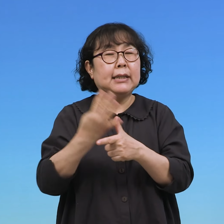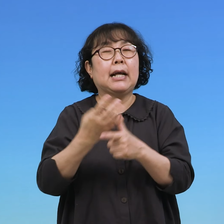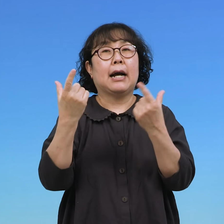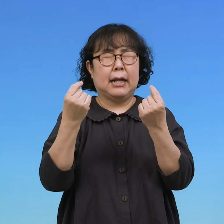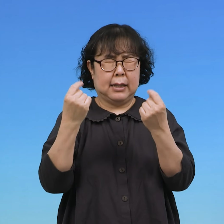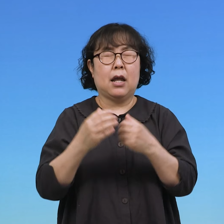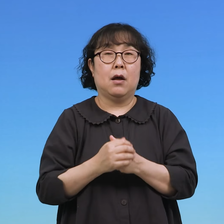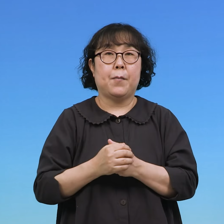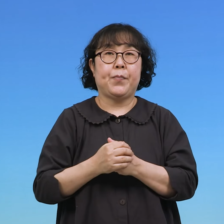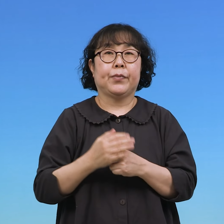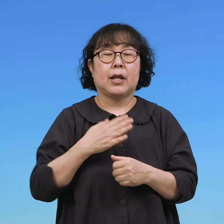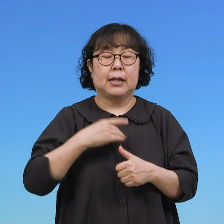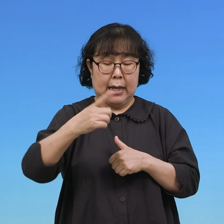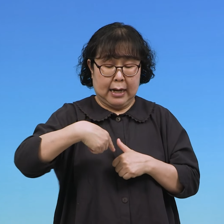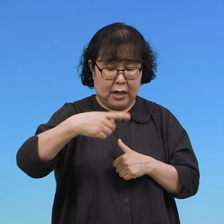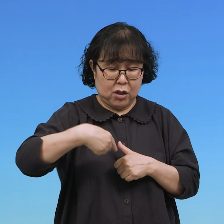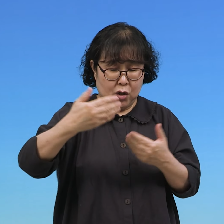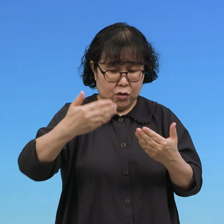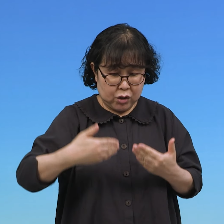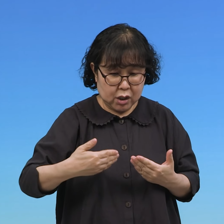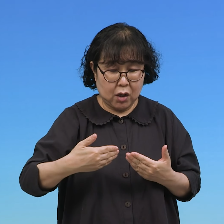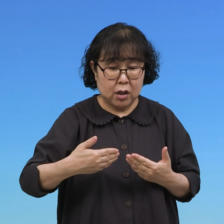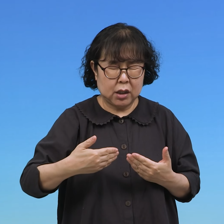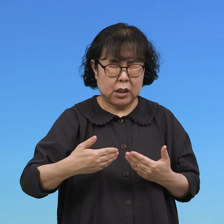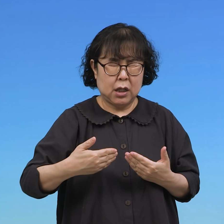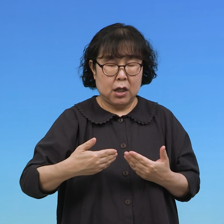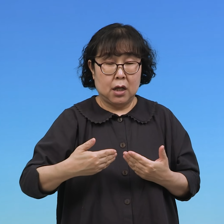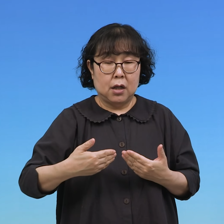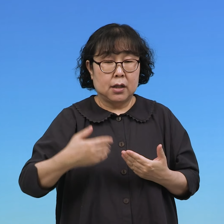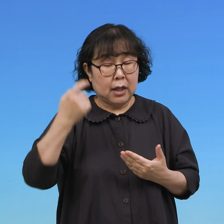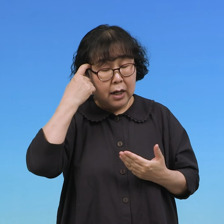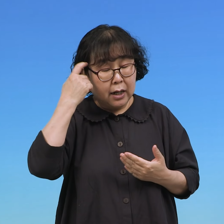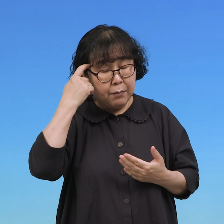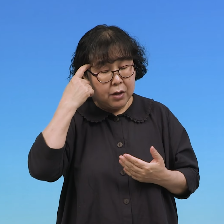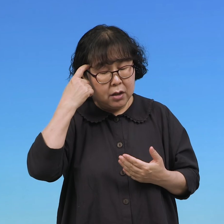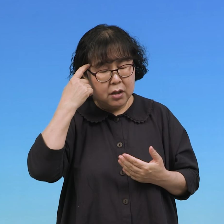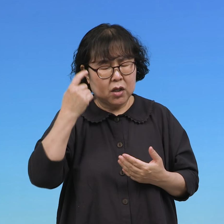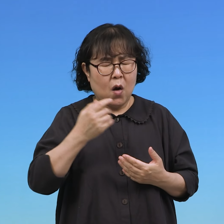하셨던 포인트가 그거라는 걸 나이가 들수록 제가 눈물이 나는 거예요.